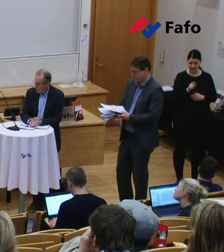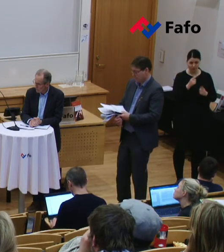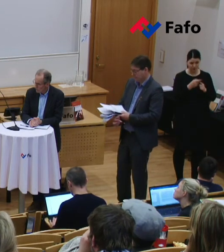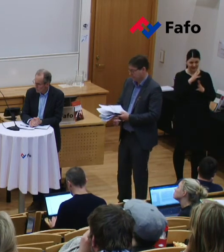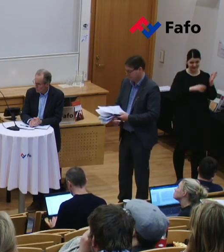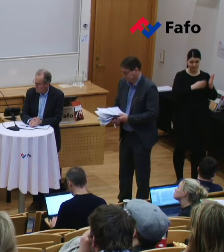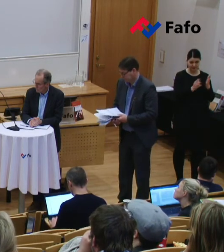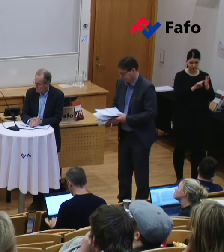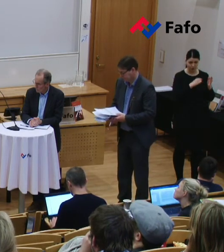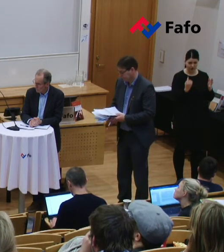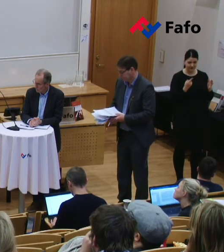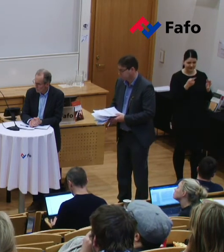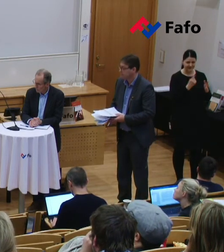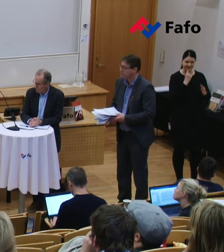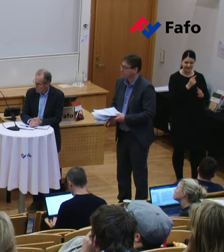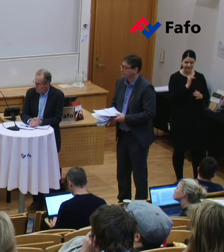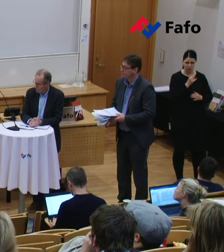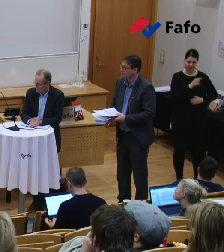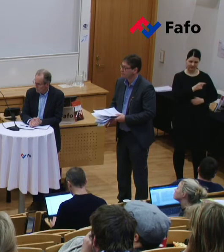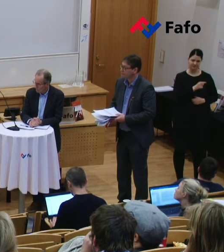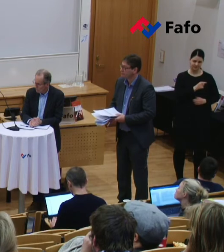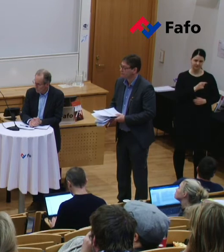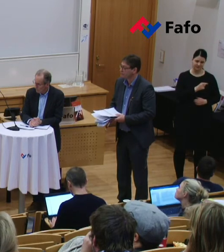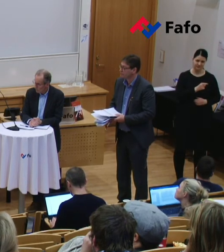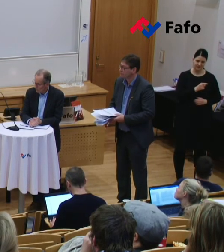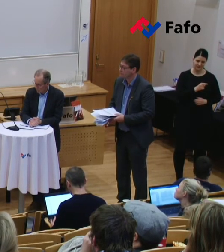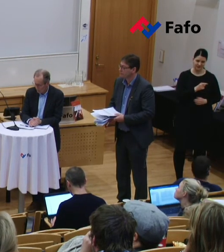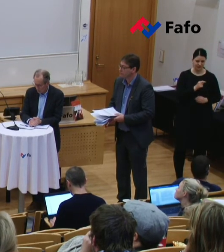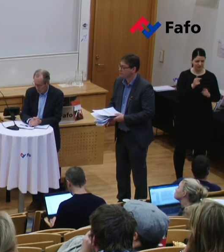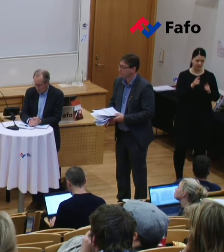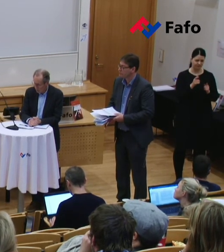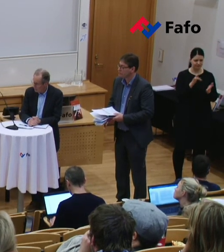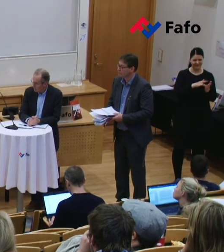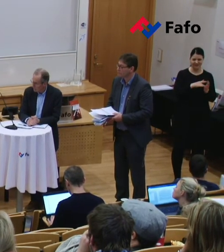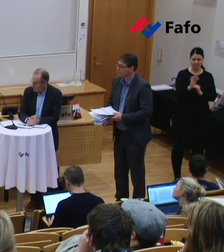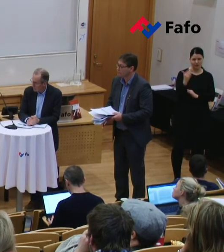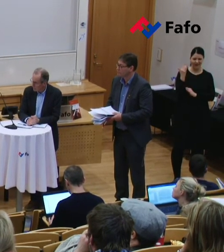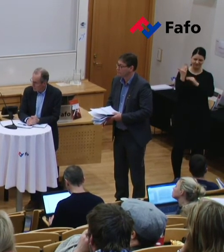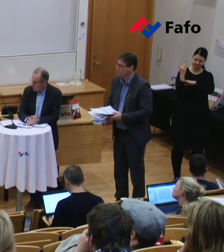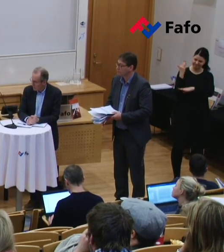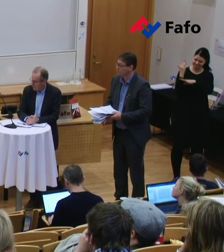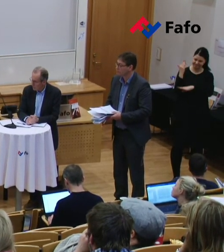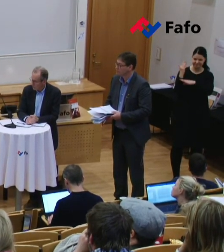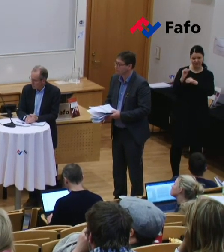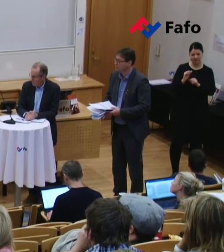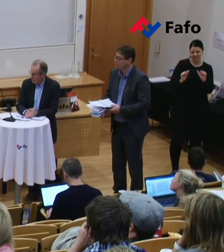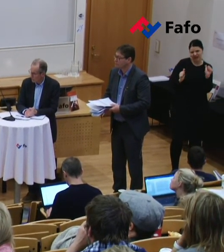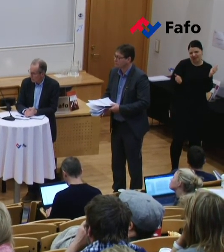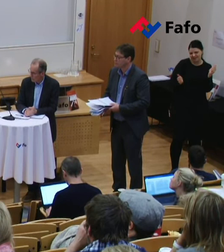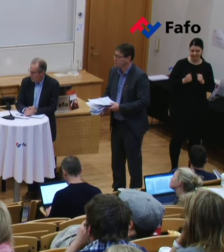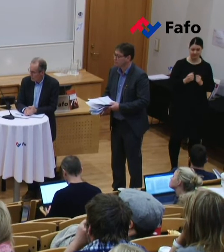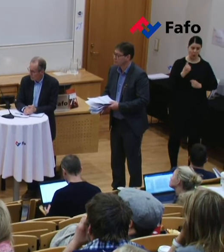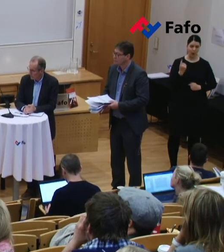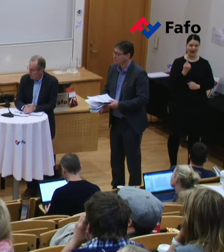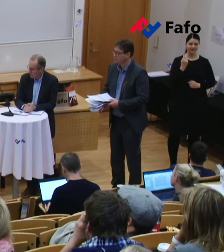at det er jo at de sier jo det at de som midt på treet, det går sånn noenlunde. Og da er på en måte